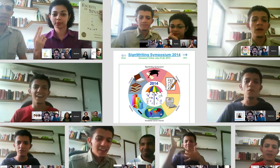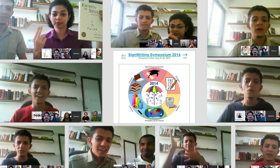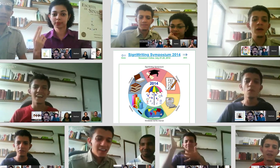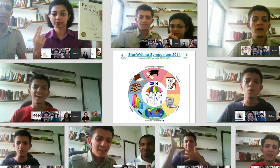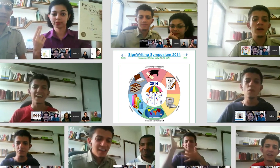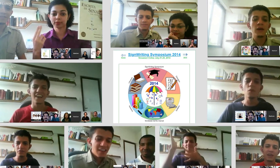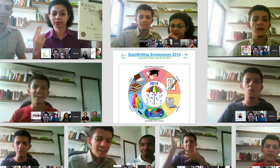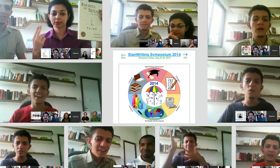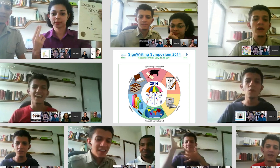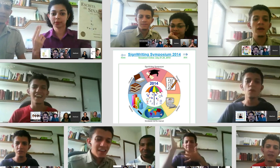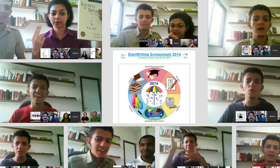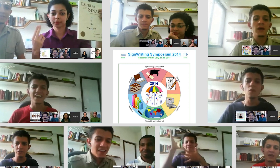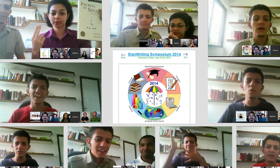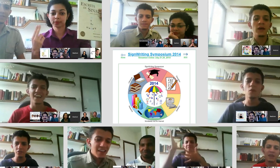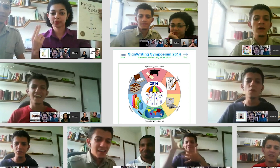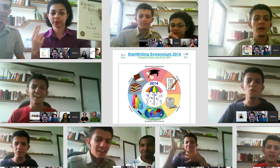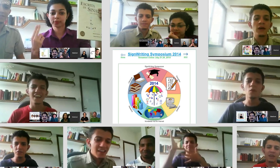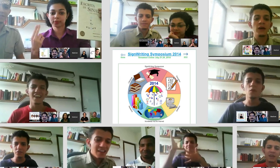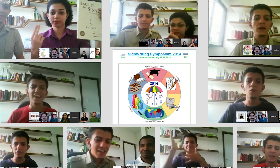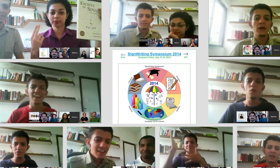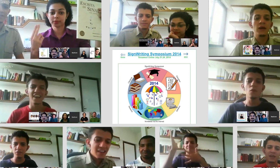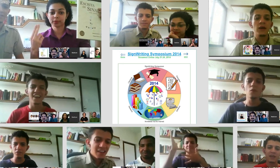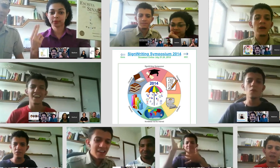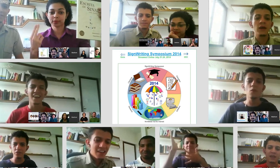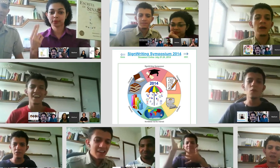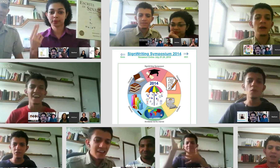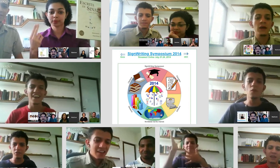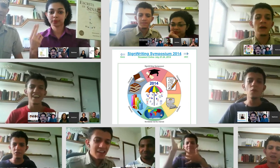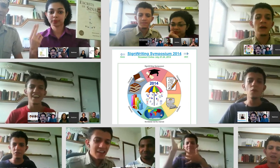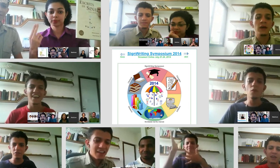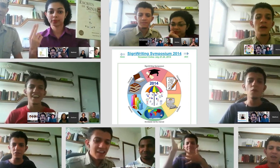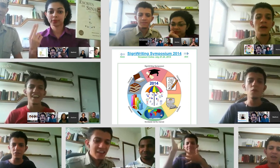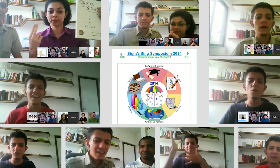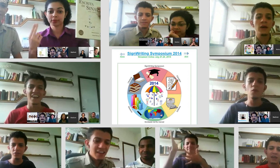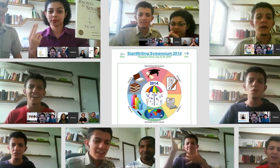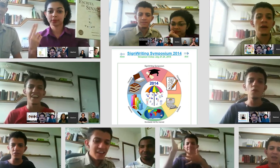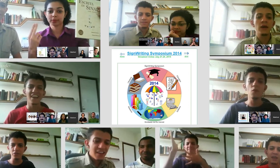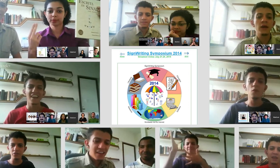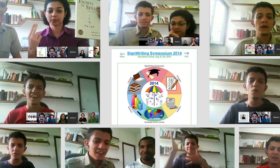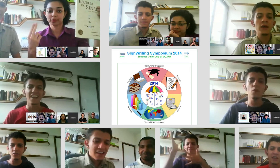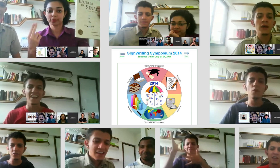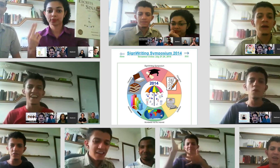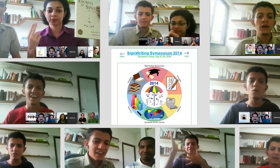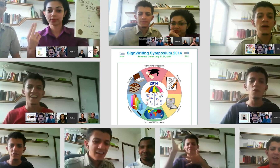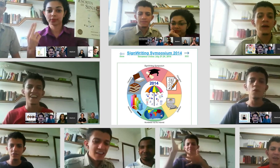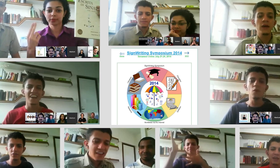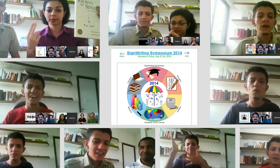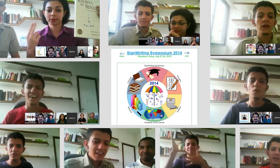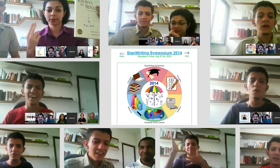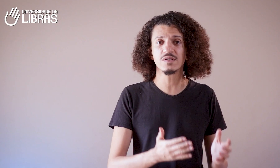coordenamos e apresentamos 9 palestras numa das edições do Signwriting Symposium, junto com alunos